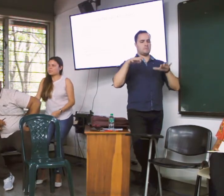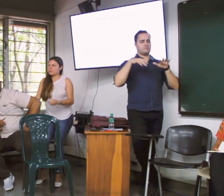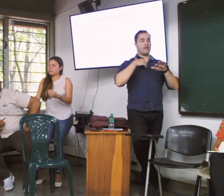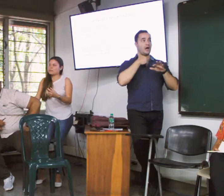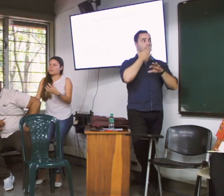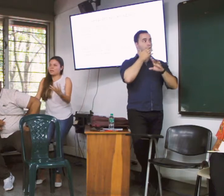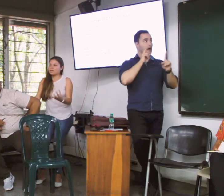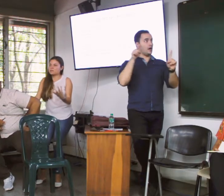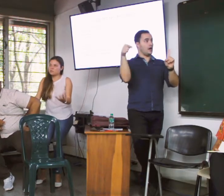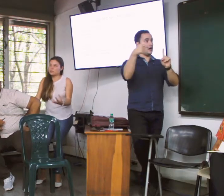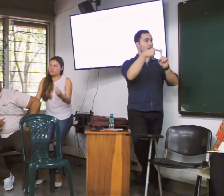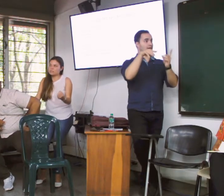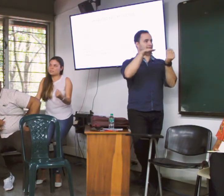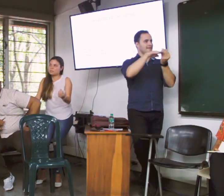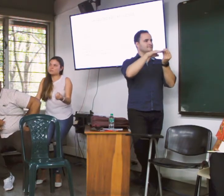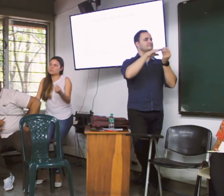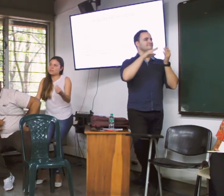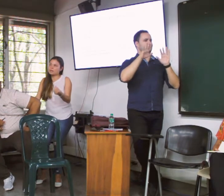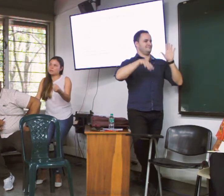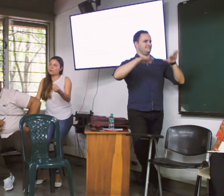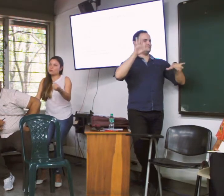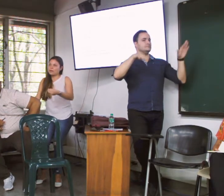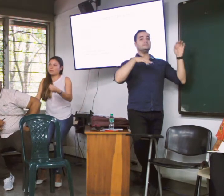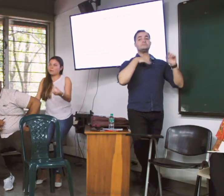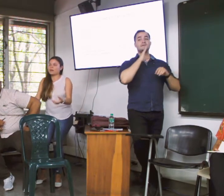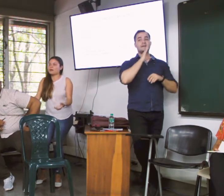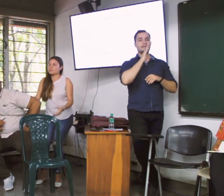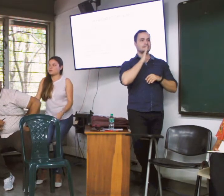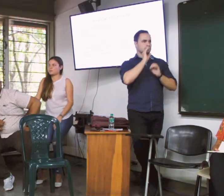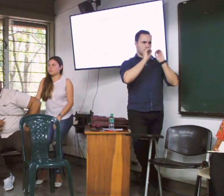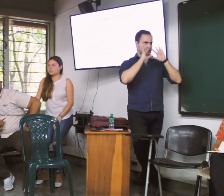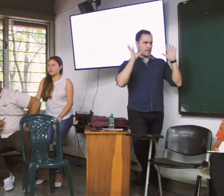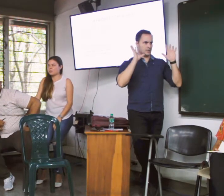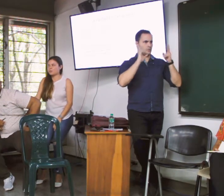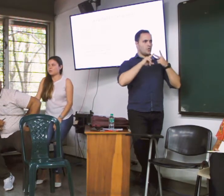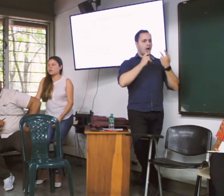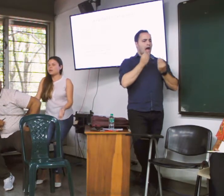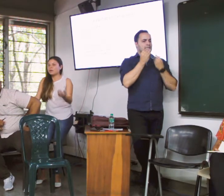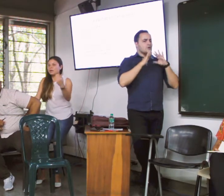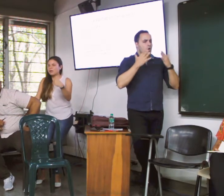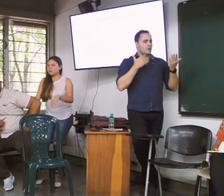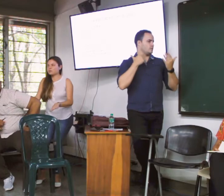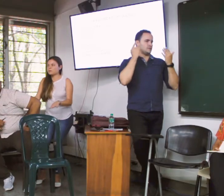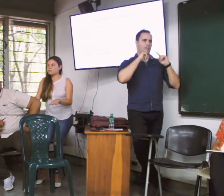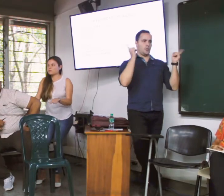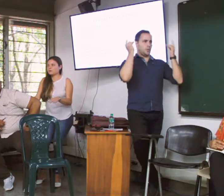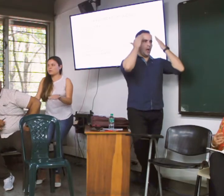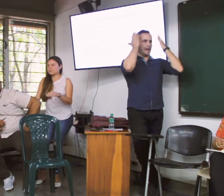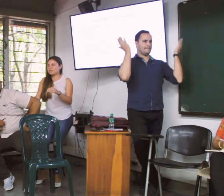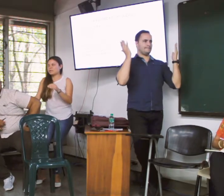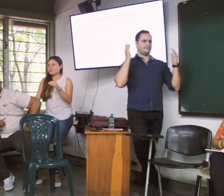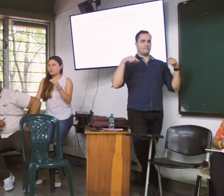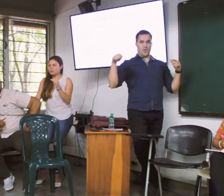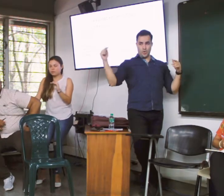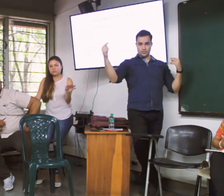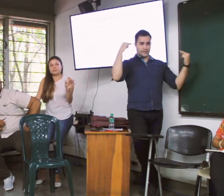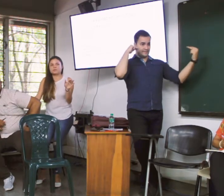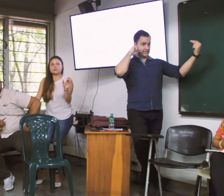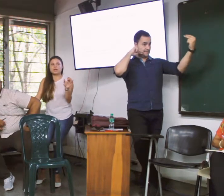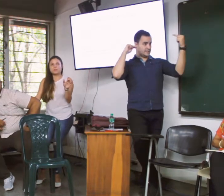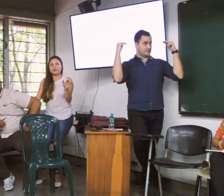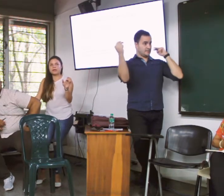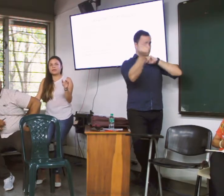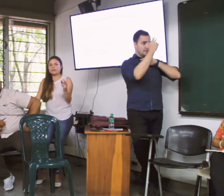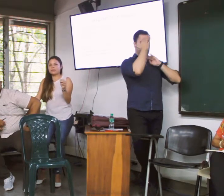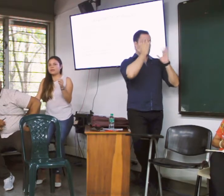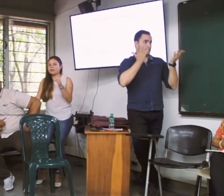momento exactamente quiénes somos los que estamos haciéndolo y de qué manera lo estamos haciendo. Y el otro punto es que si bien todos hacemos